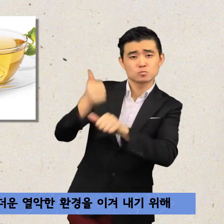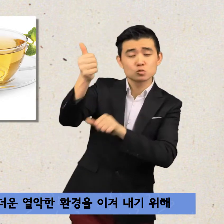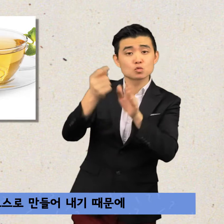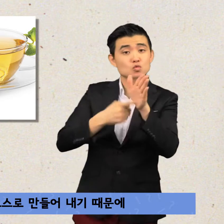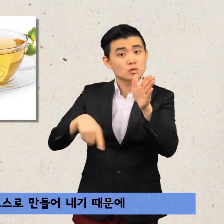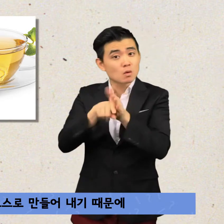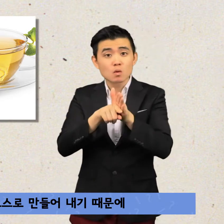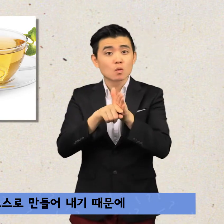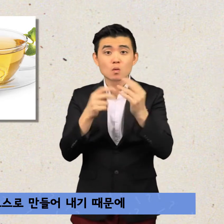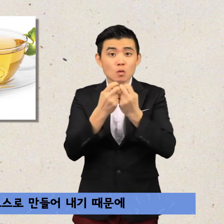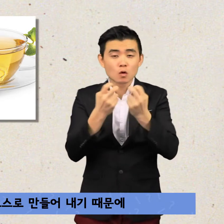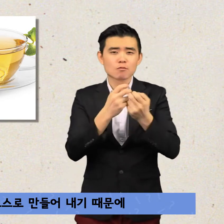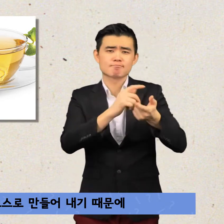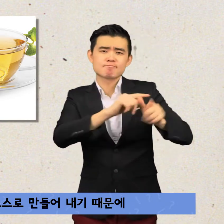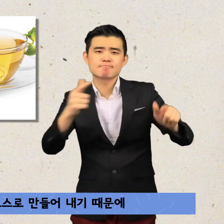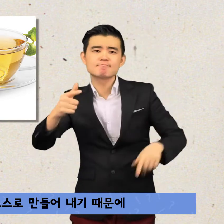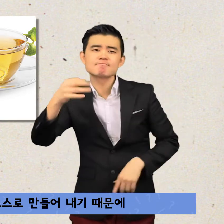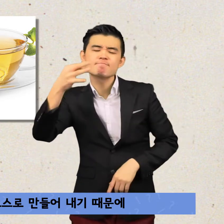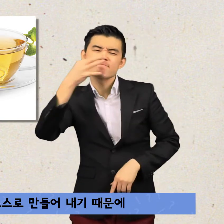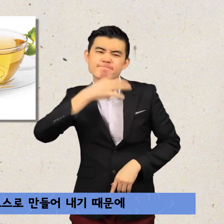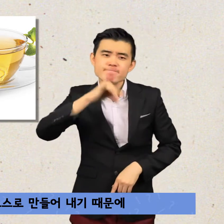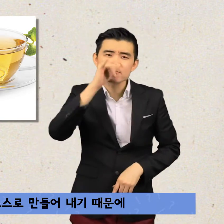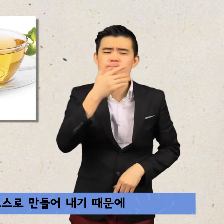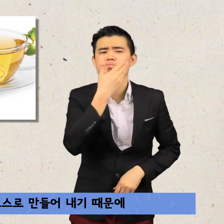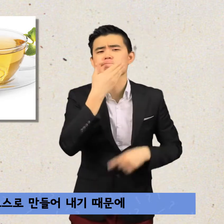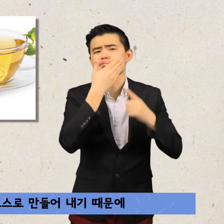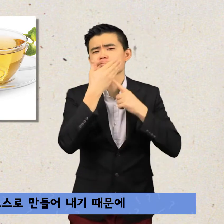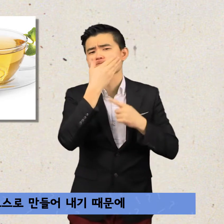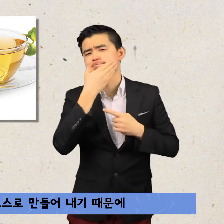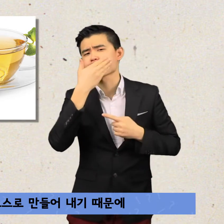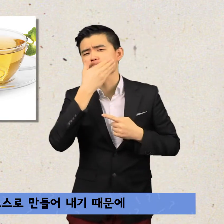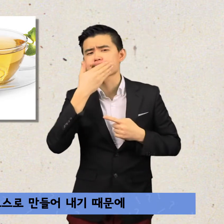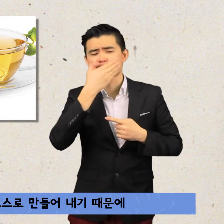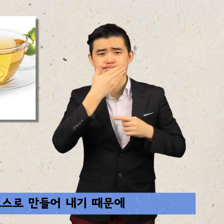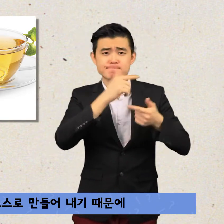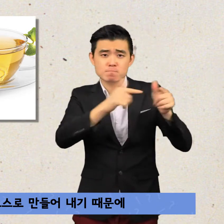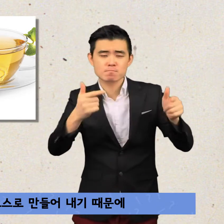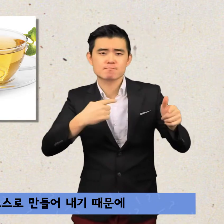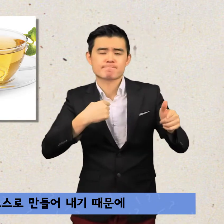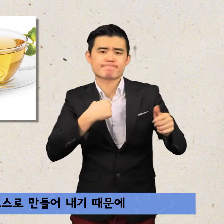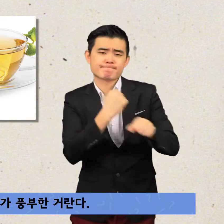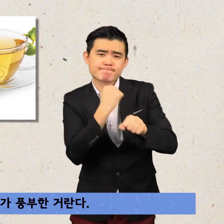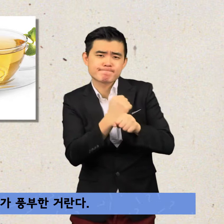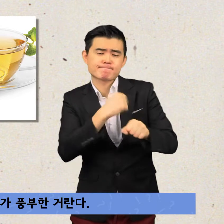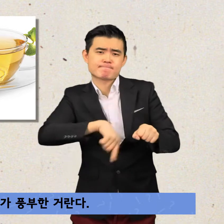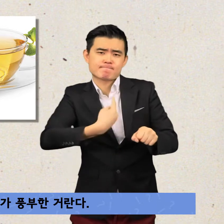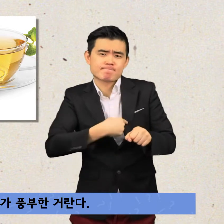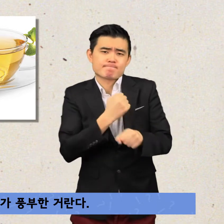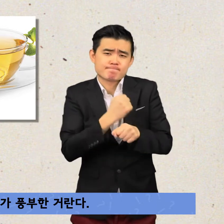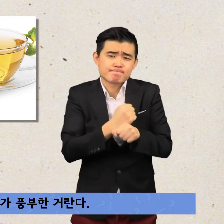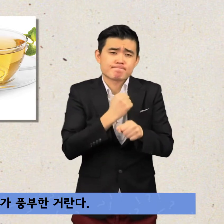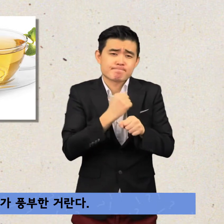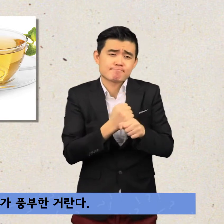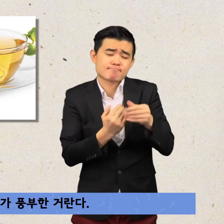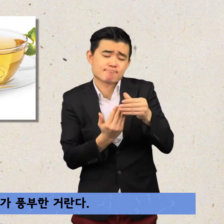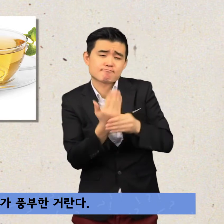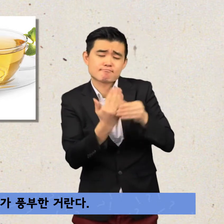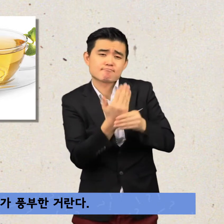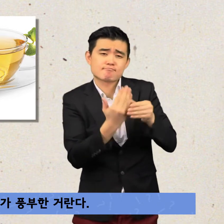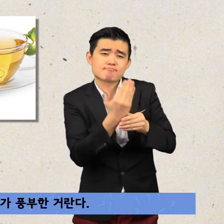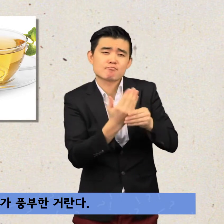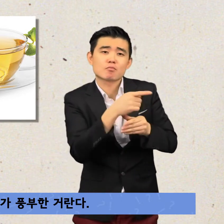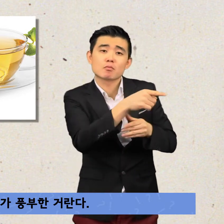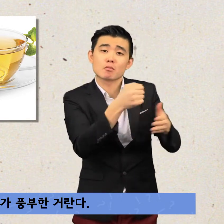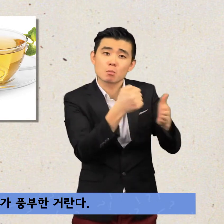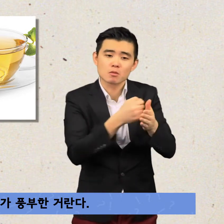여러 유익한 성분들을 스스로 만들어내기 때문에 껍질에도 영양소가